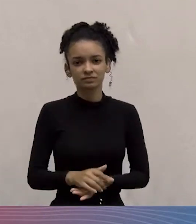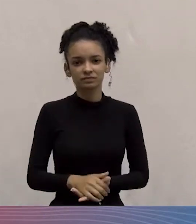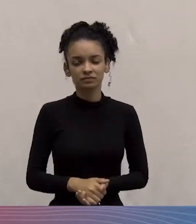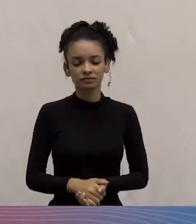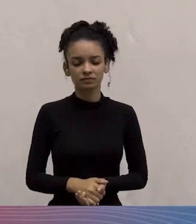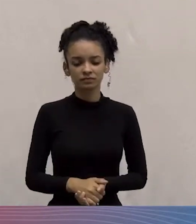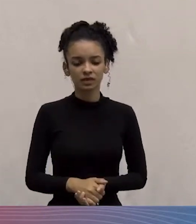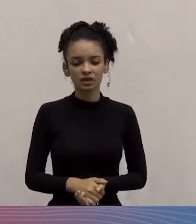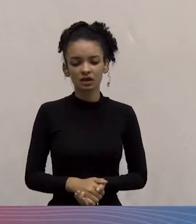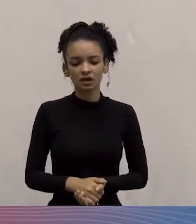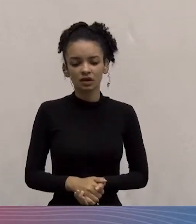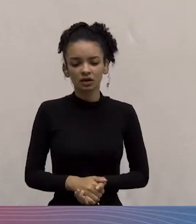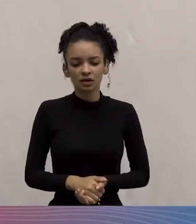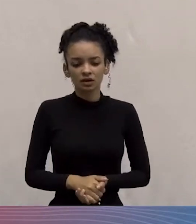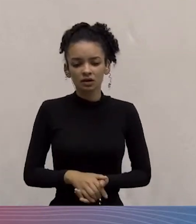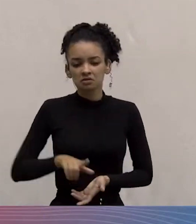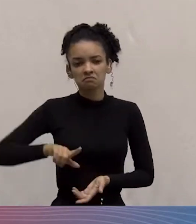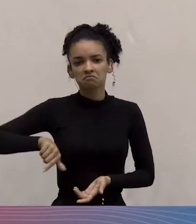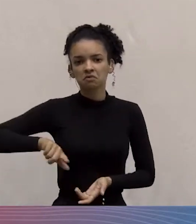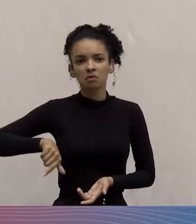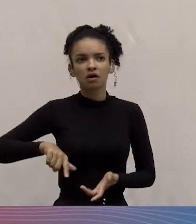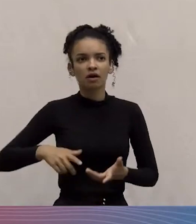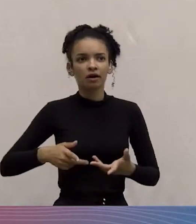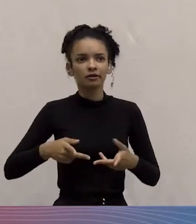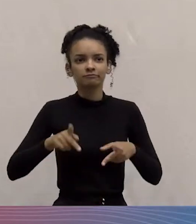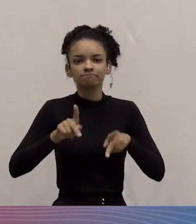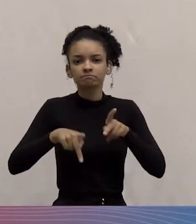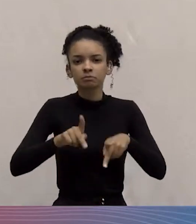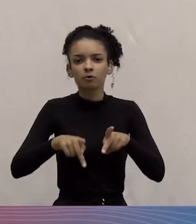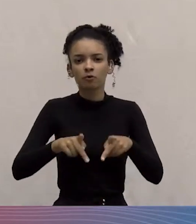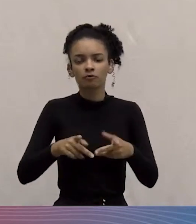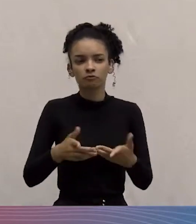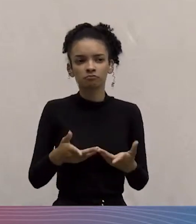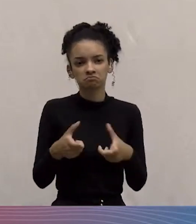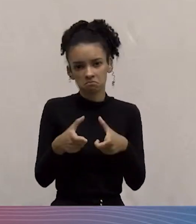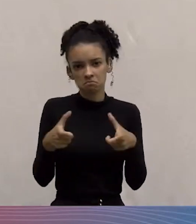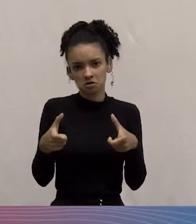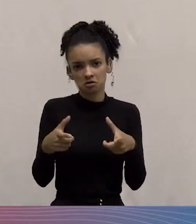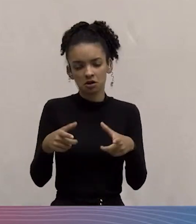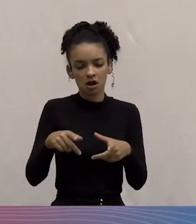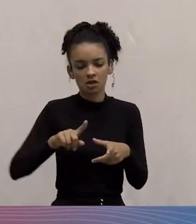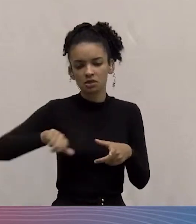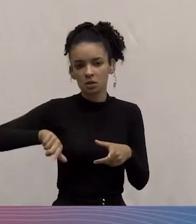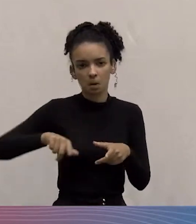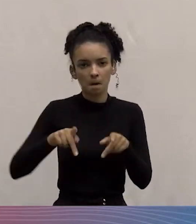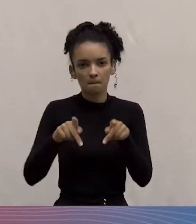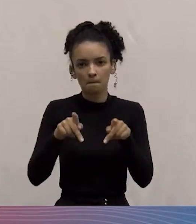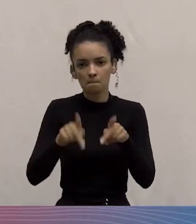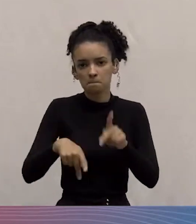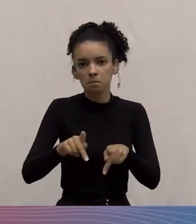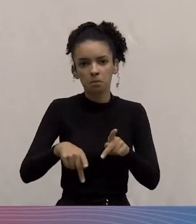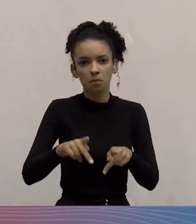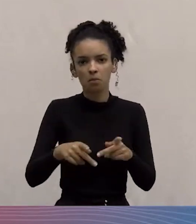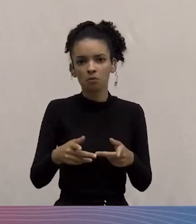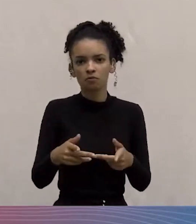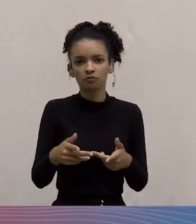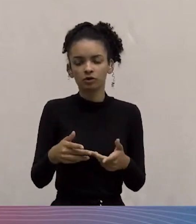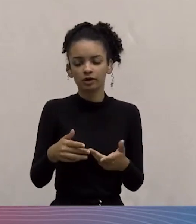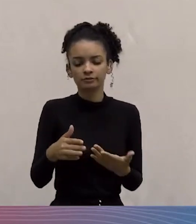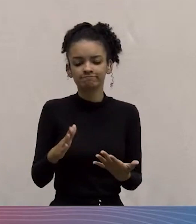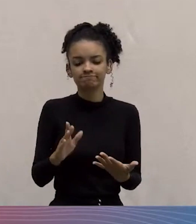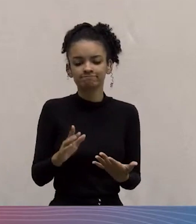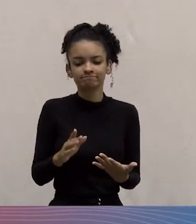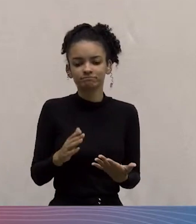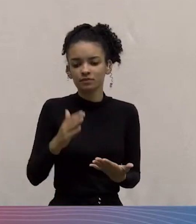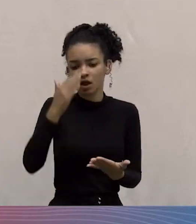Não foi um povo, pelo menos na maioria, não era um povo que realmente não confiasse em